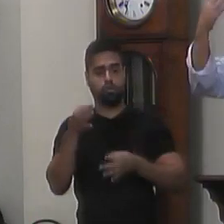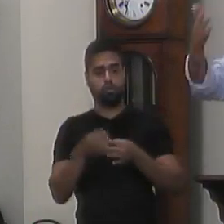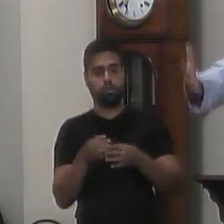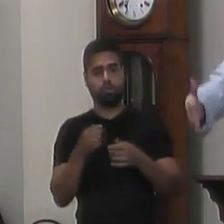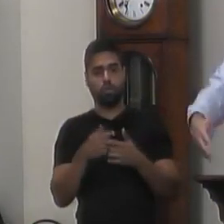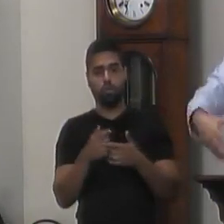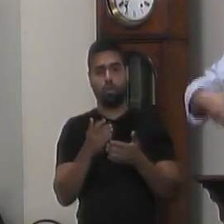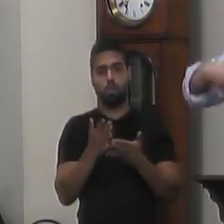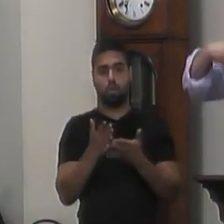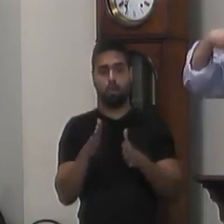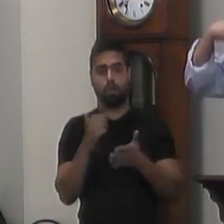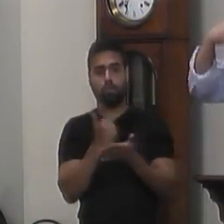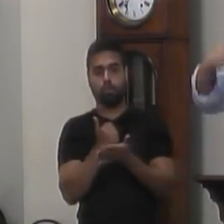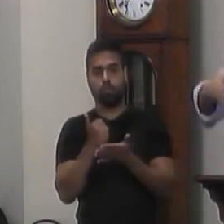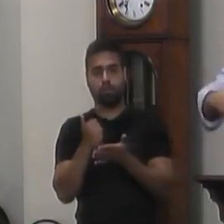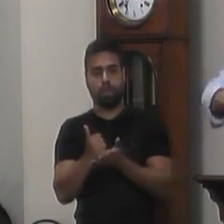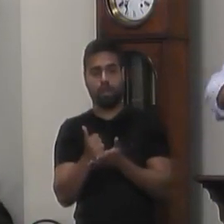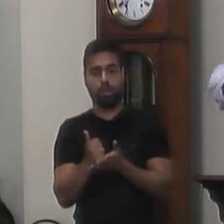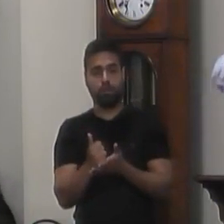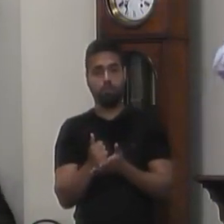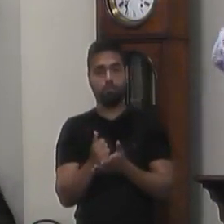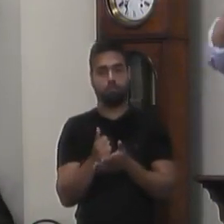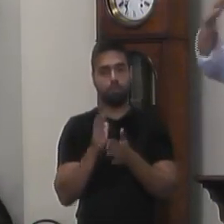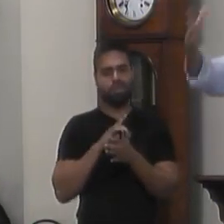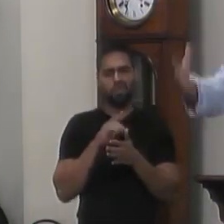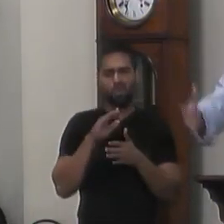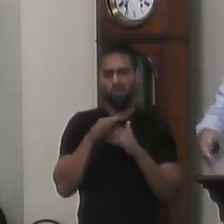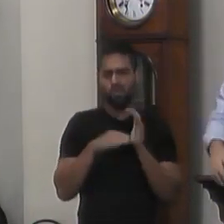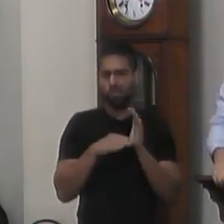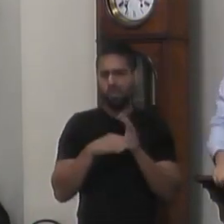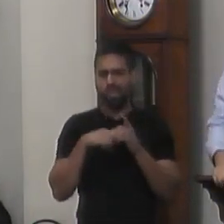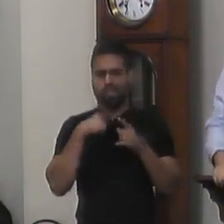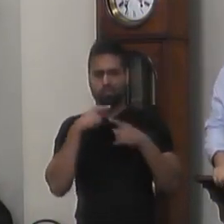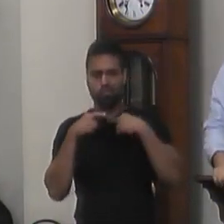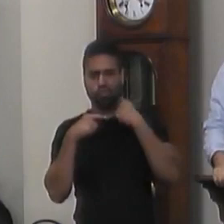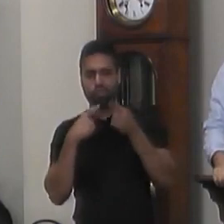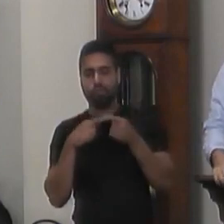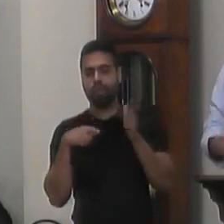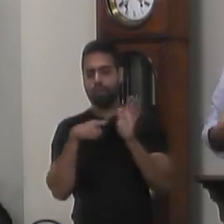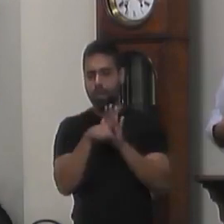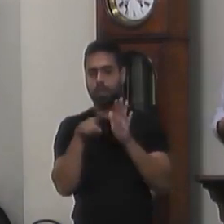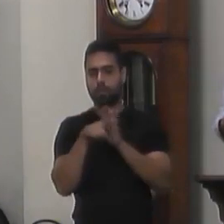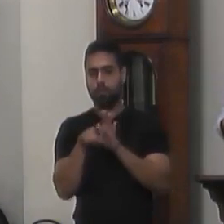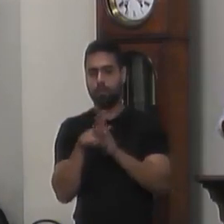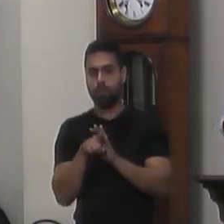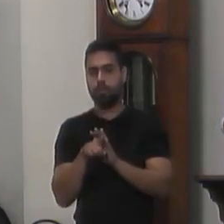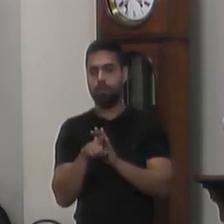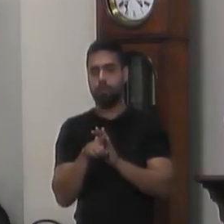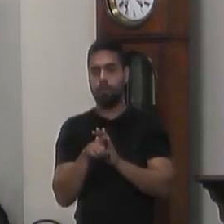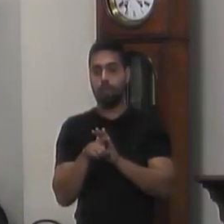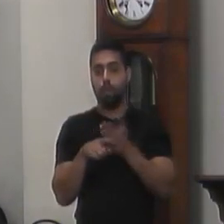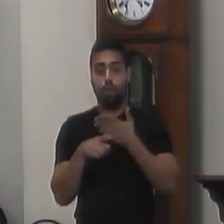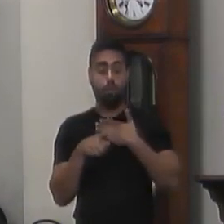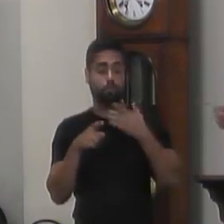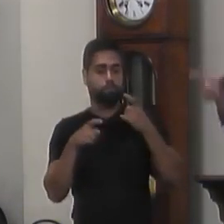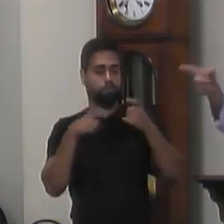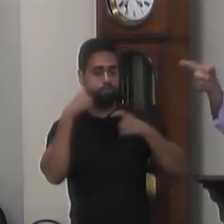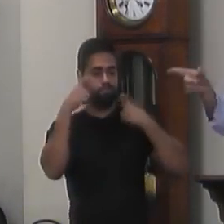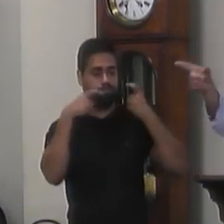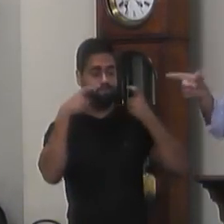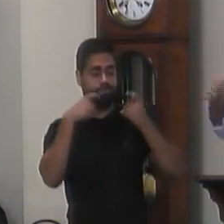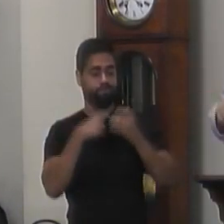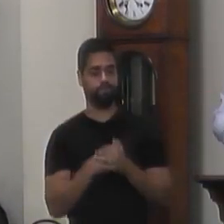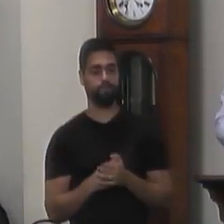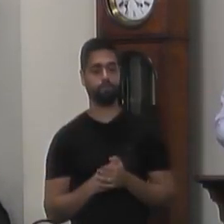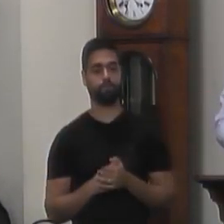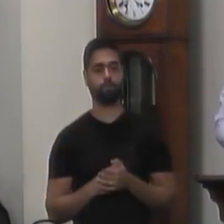de contrato. Então, essas questões todas estão sendo levantadas. E qual a minha preocupação?